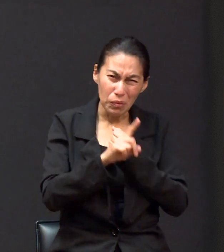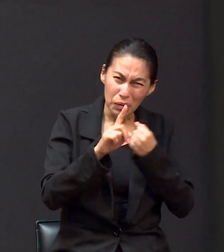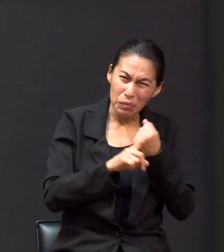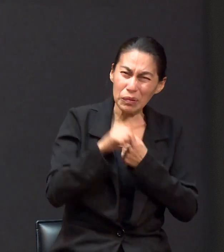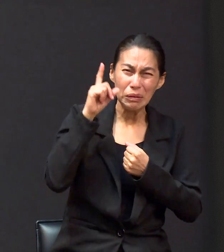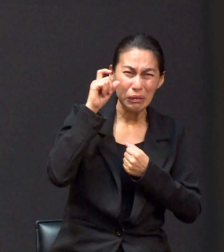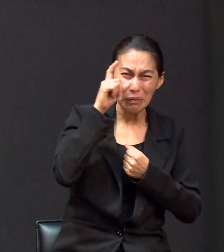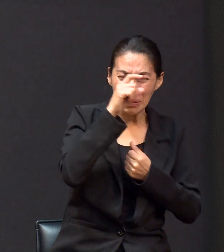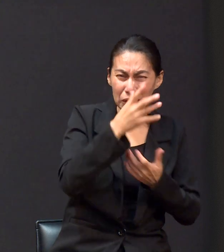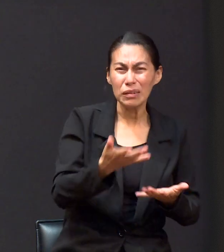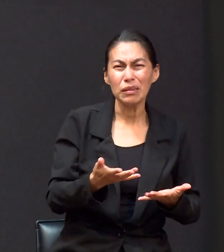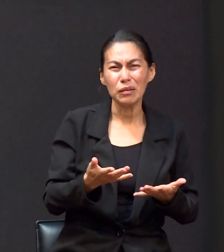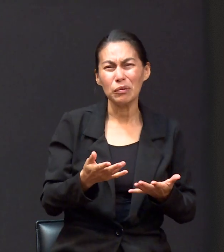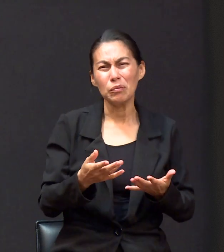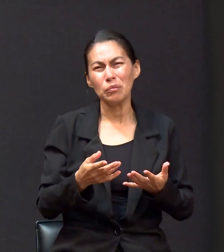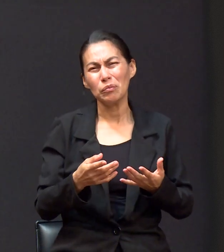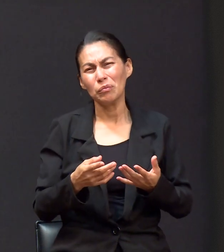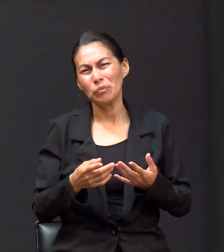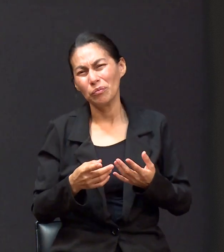eres